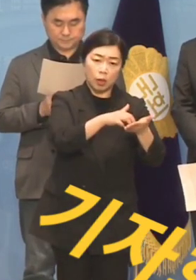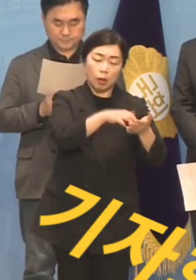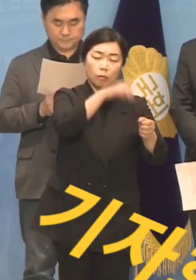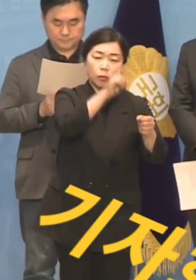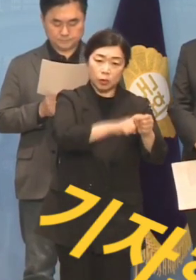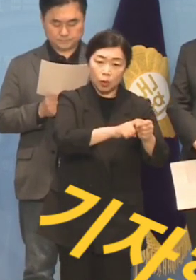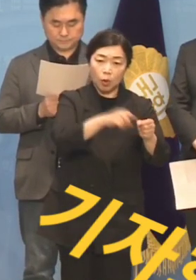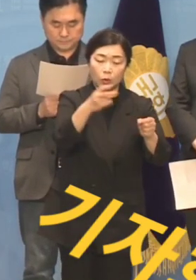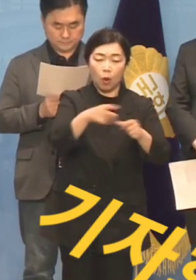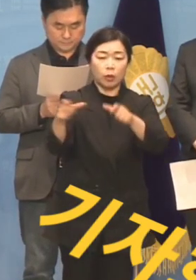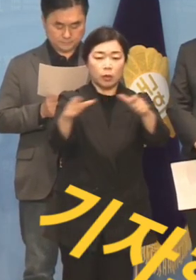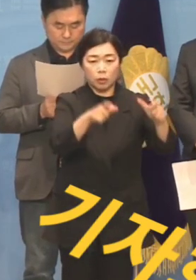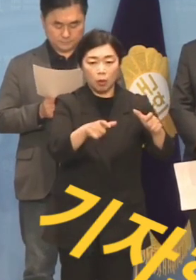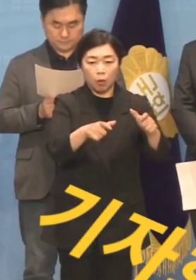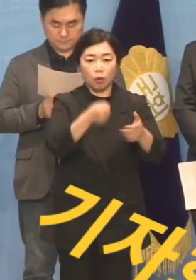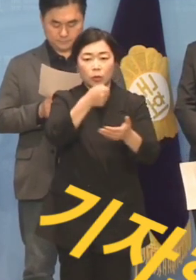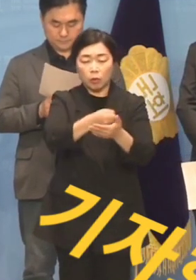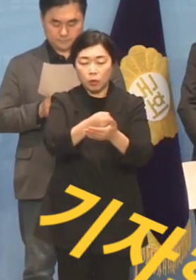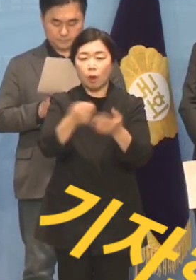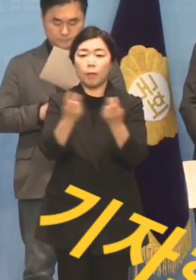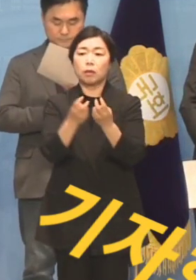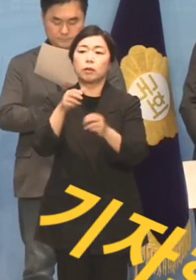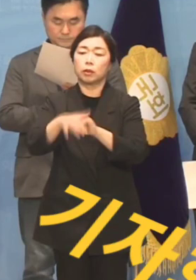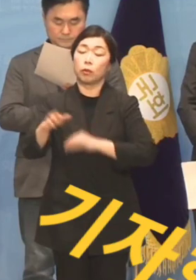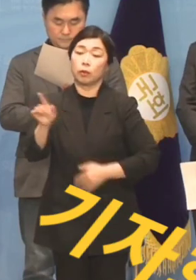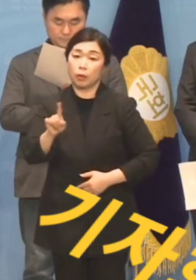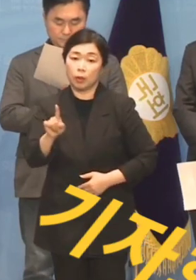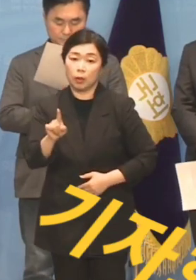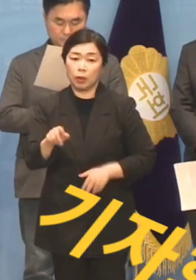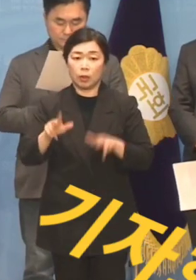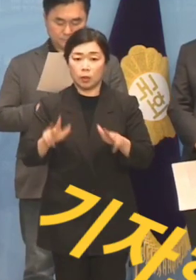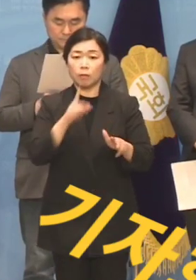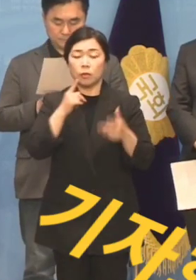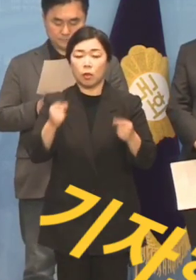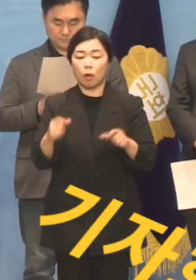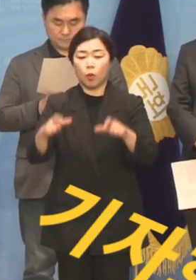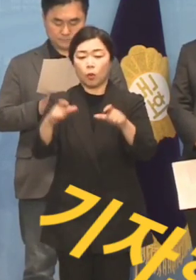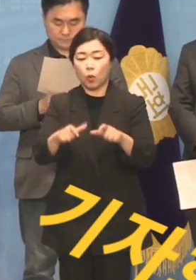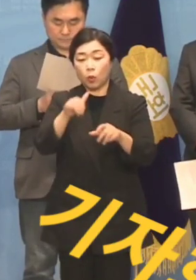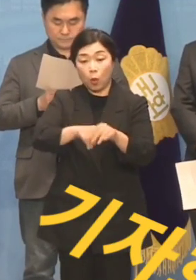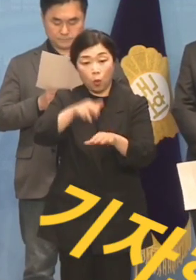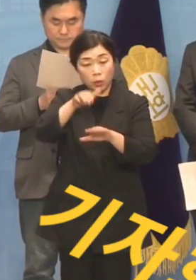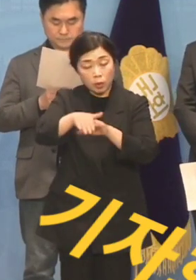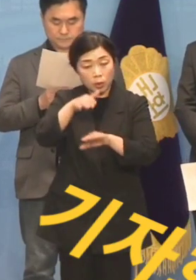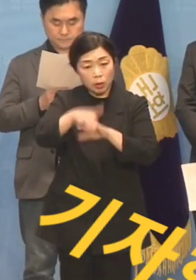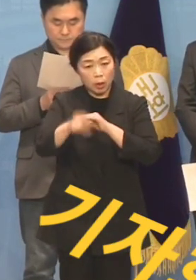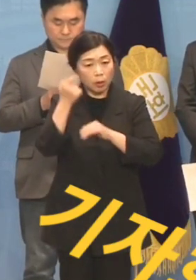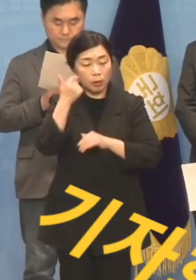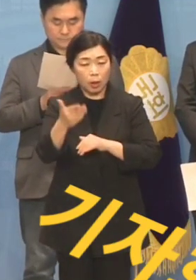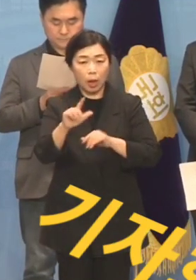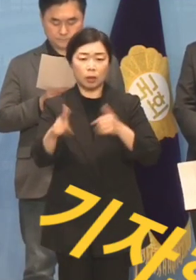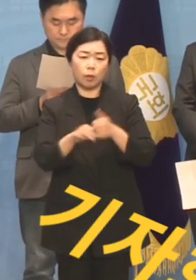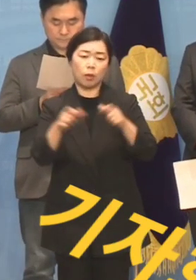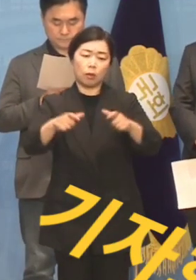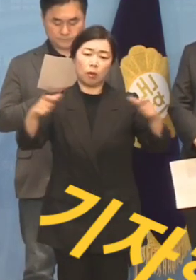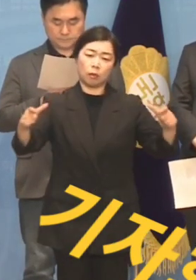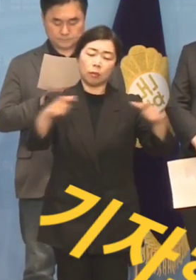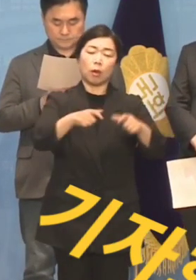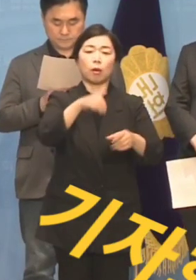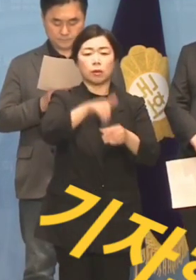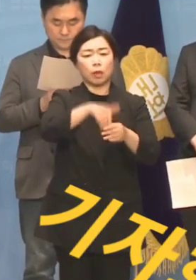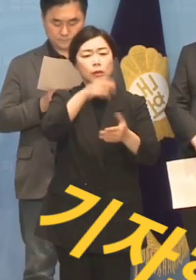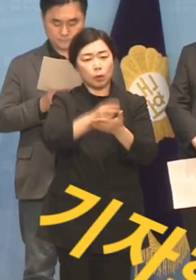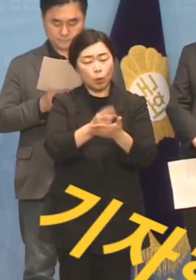것이냐, 지역구는 기존의 소선거제를 유지할 것이냐, 도농복합 선거구제로 바꿀